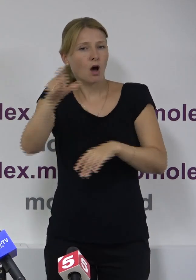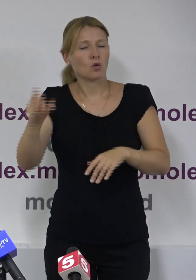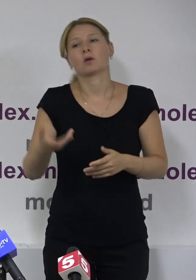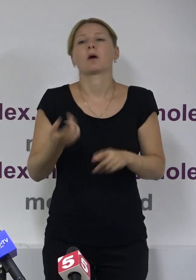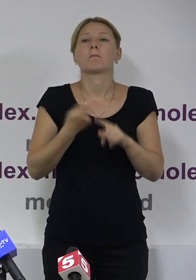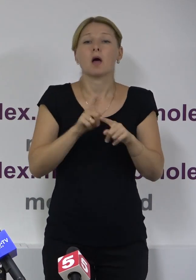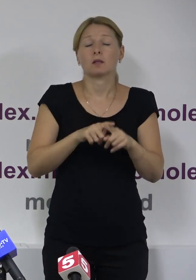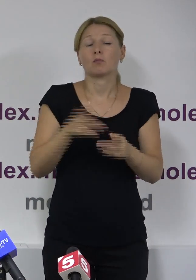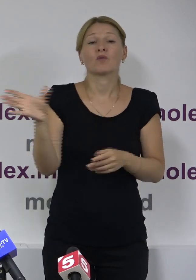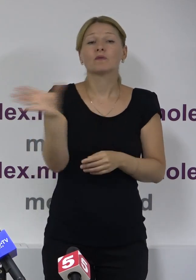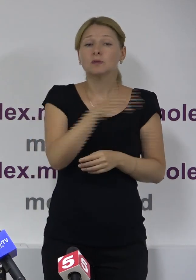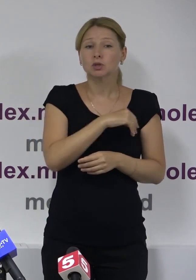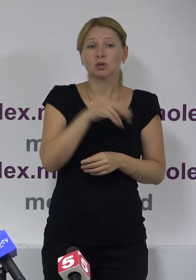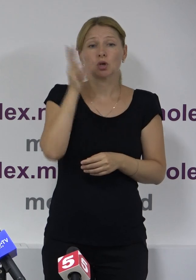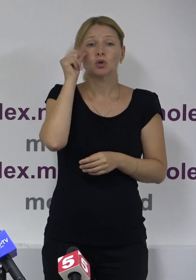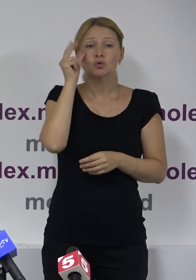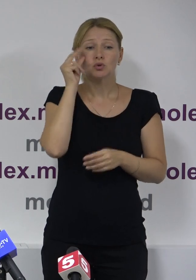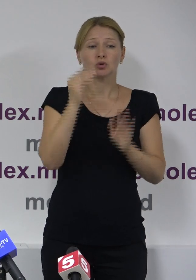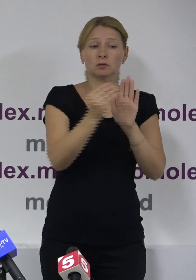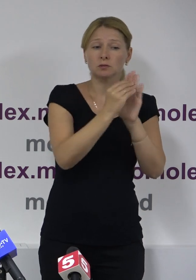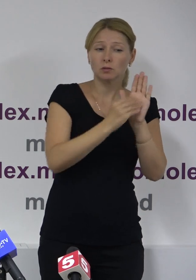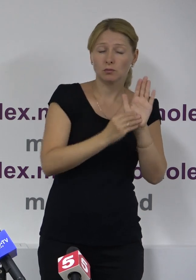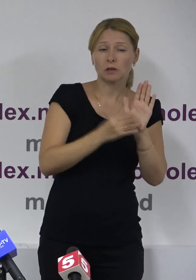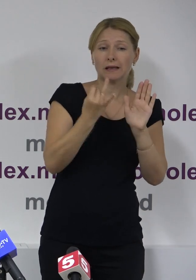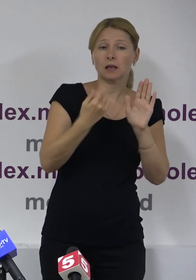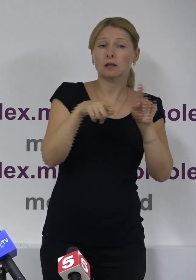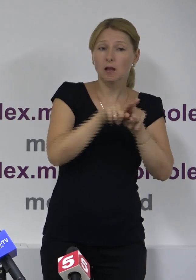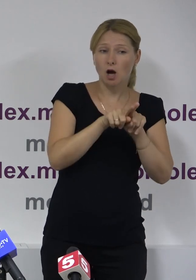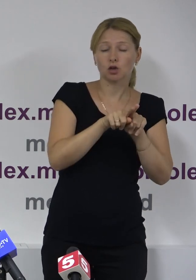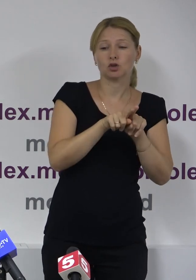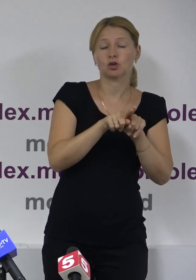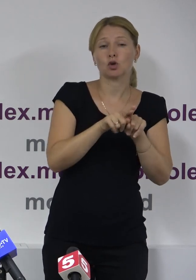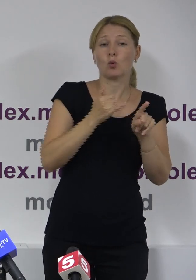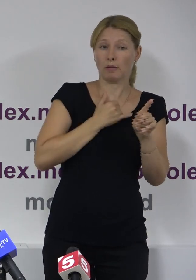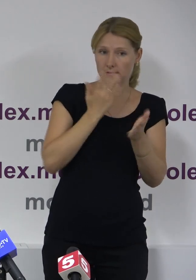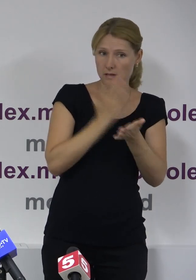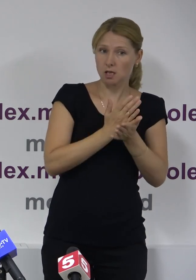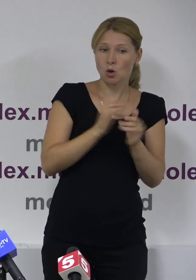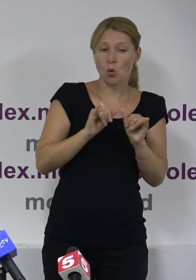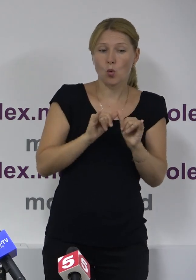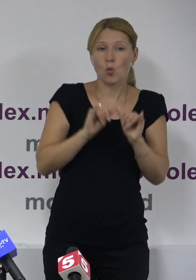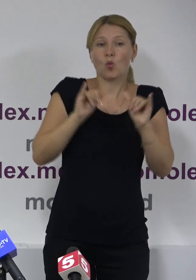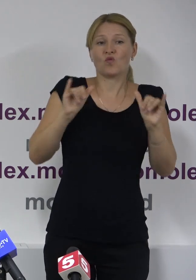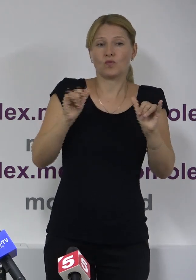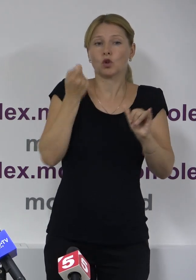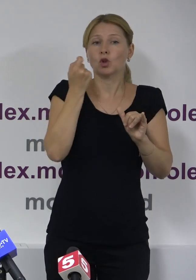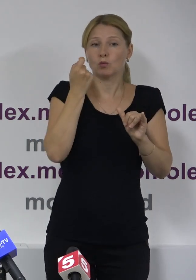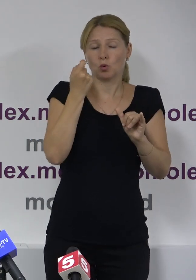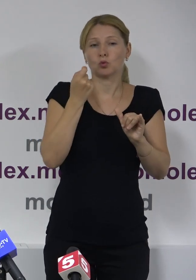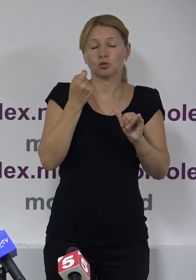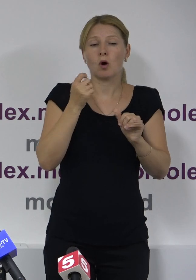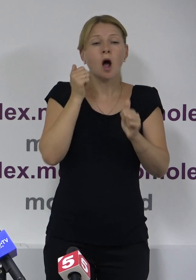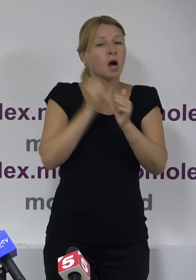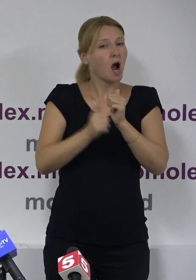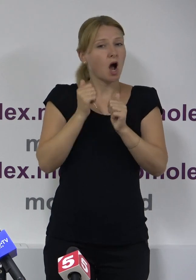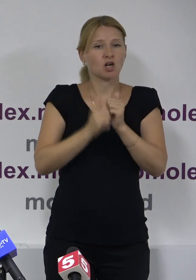analizăm datele prezentate și în raport, vom observa că avem o creștere, practic de la un scrutin la